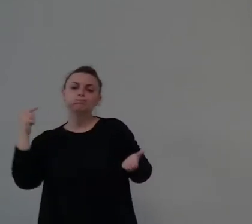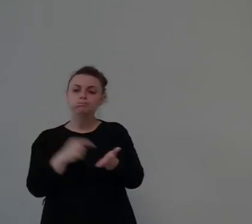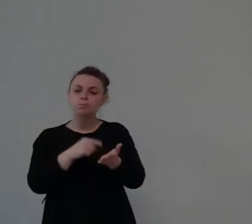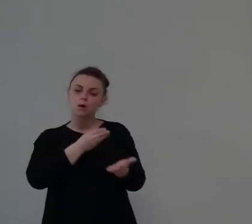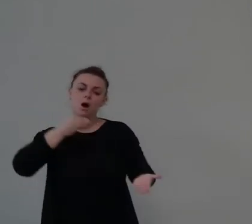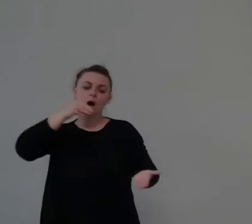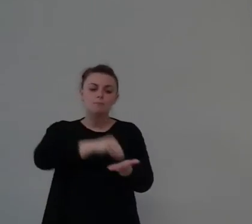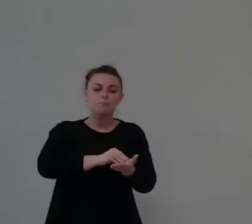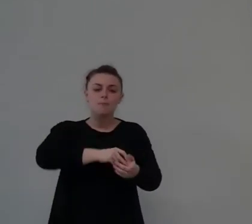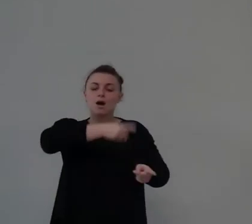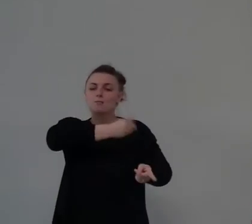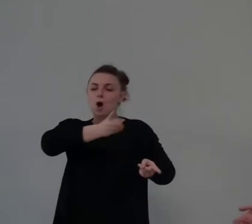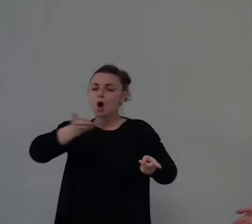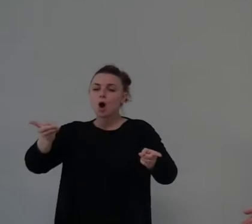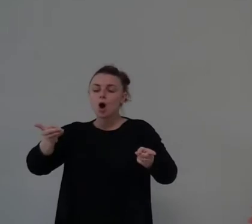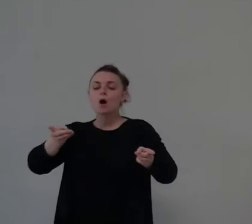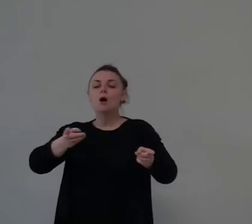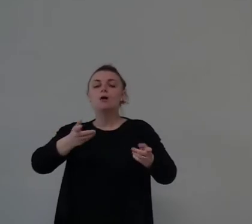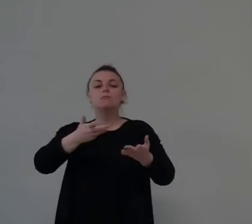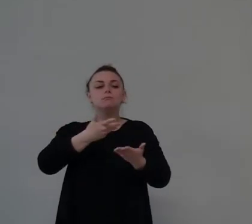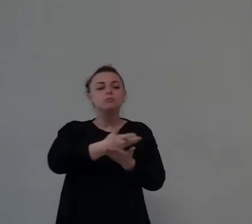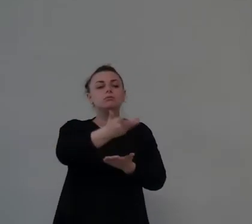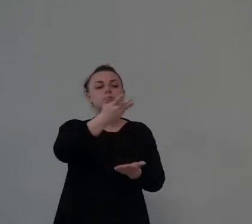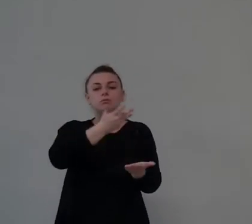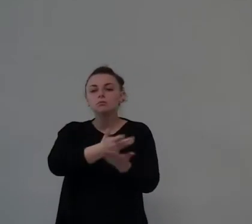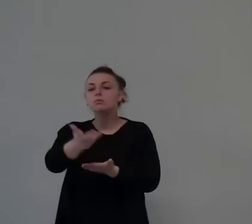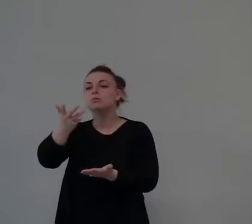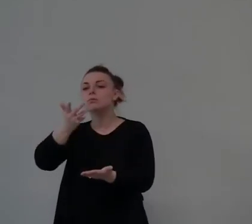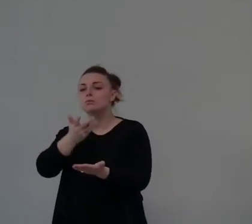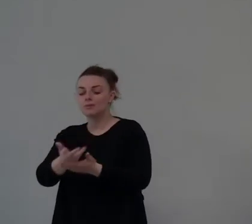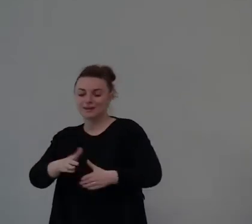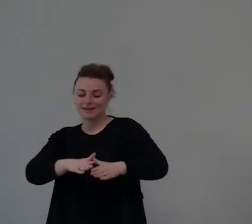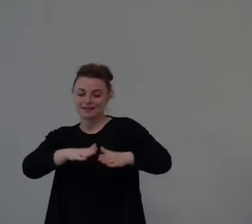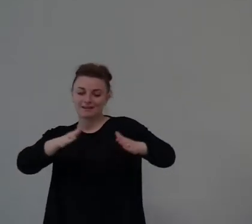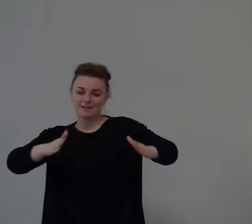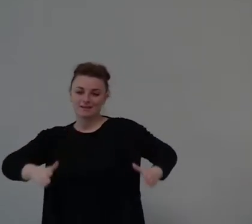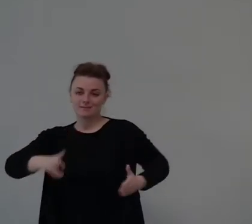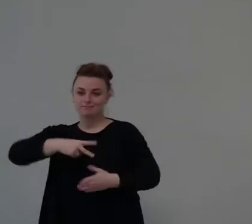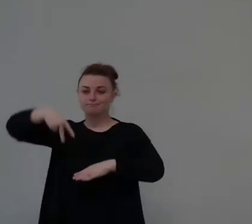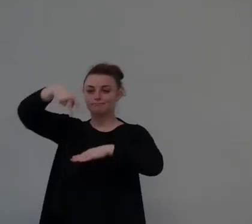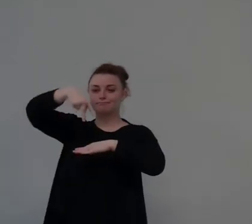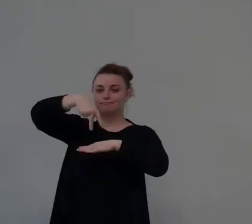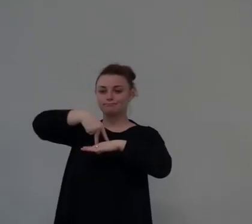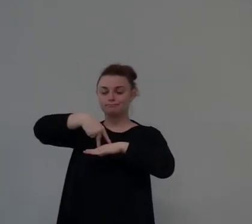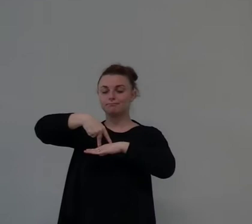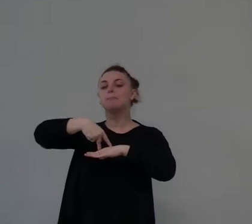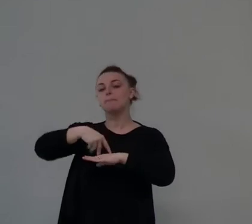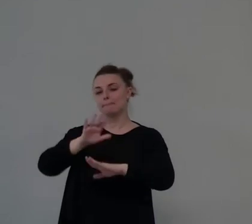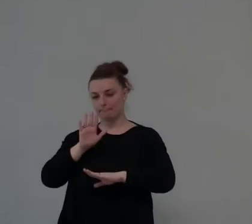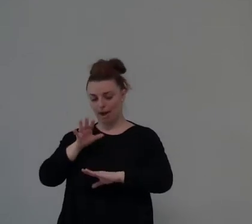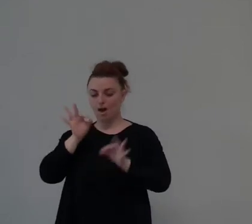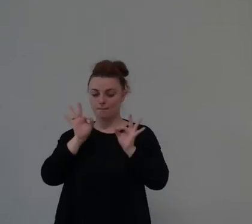predicare, indovinate che cosa? Il sermone sul monte, ma di questo parleremo la prossima settimana.